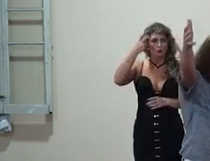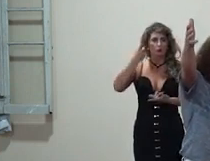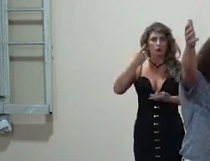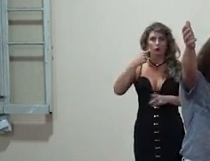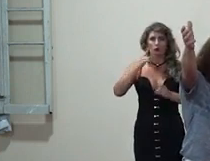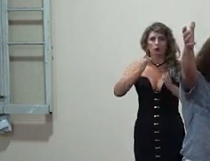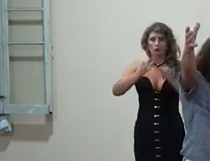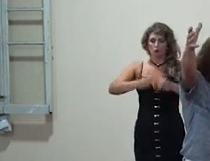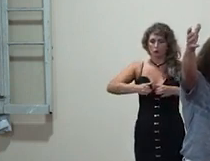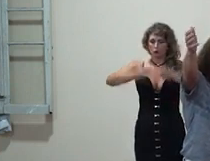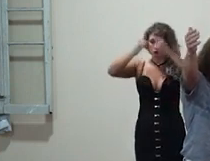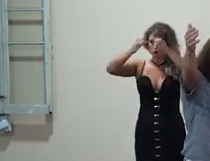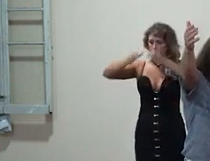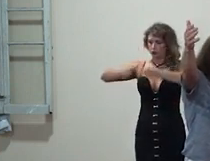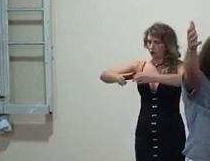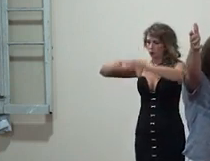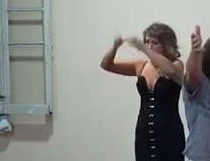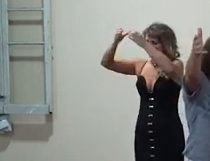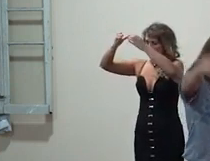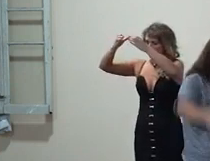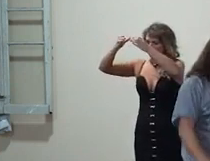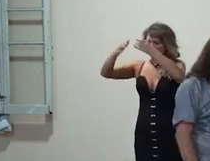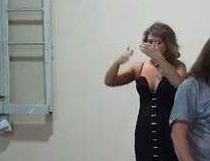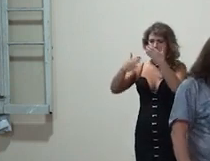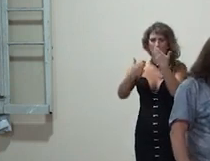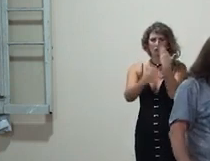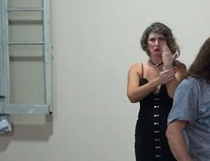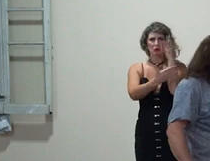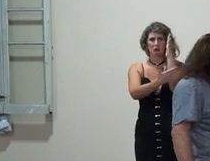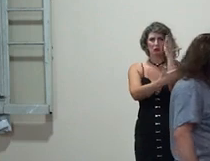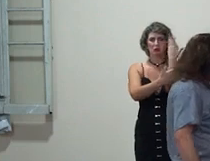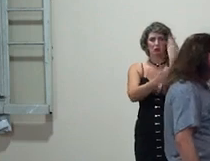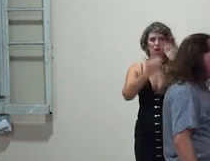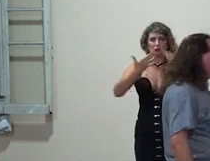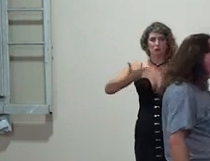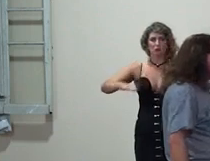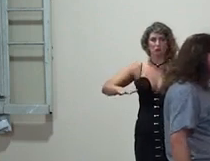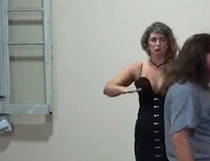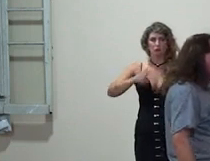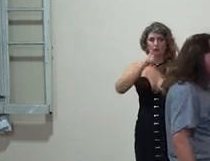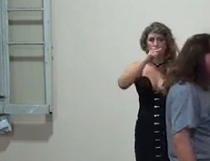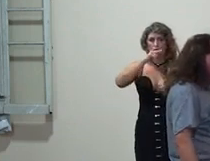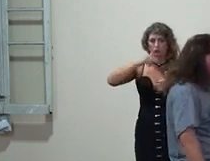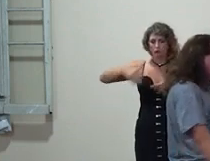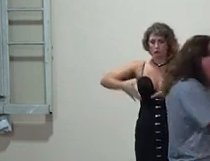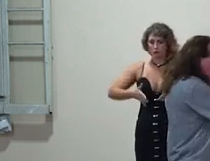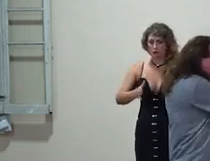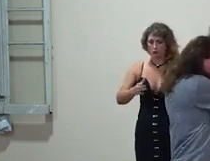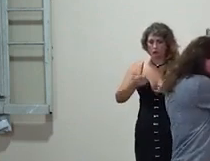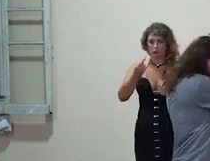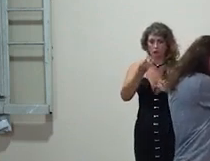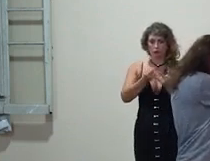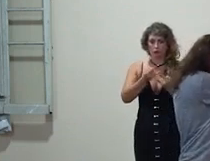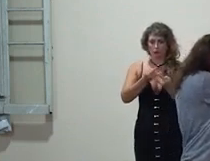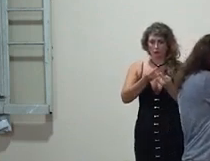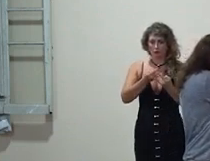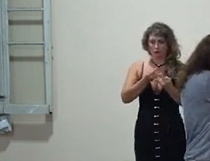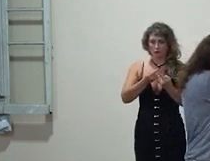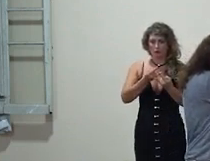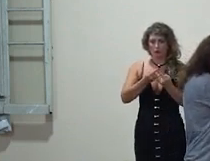de pilar ali, pedaços de madeira para não cair um prédio ali. A fontinha ali está com camisinha de sexo,